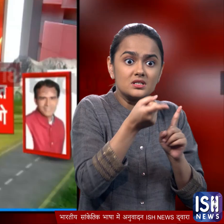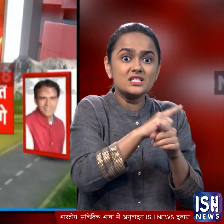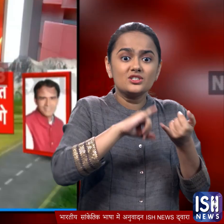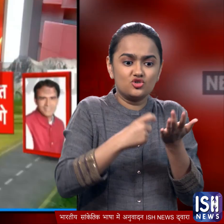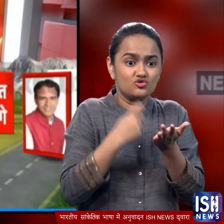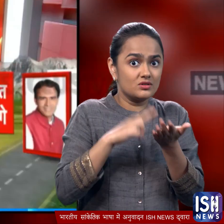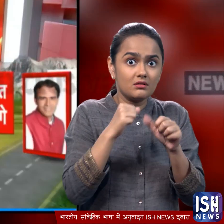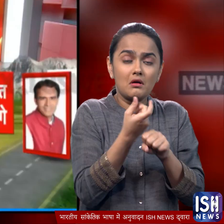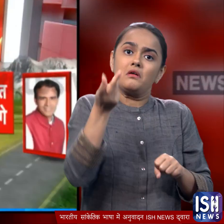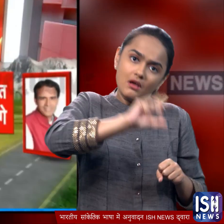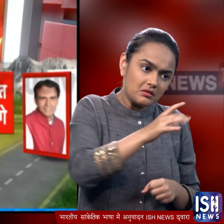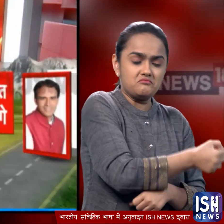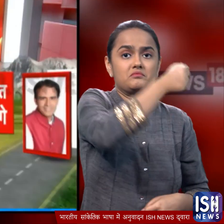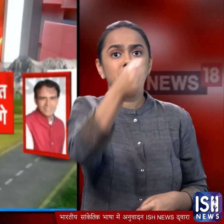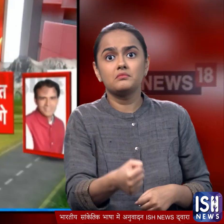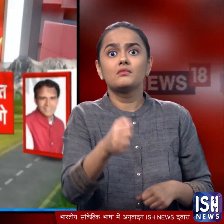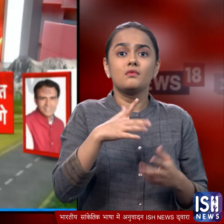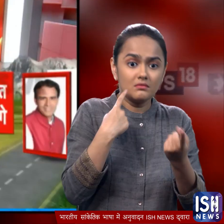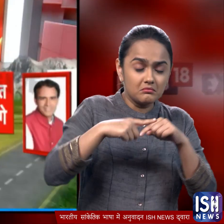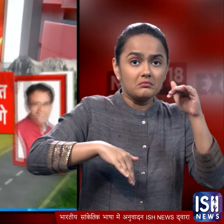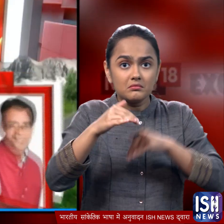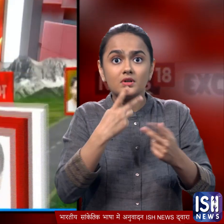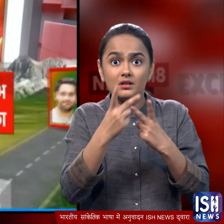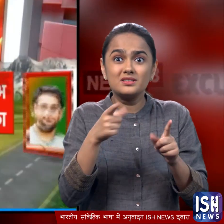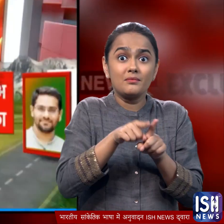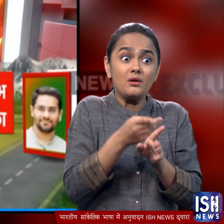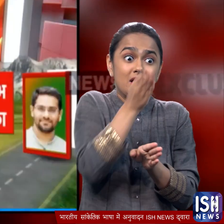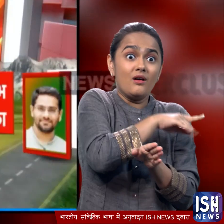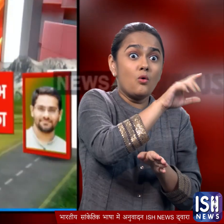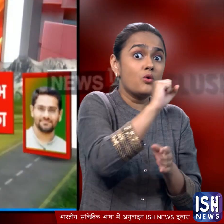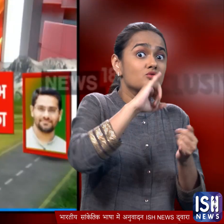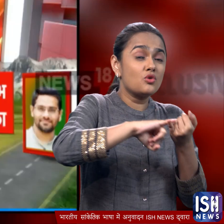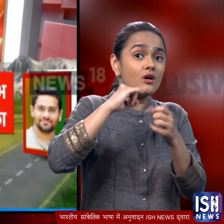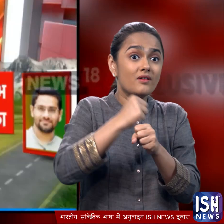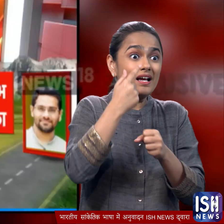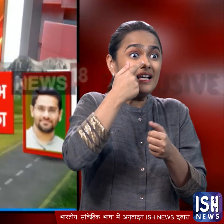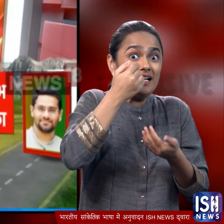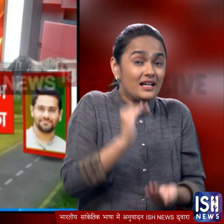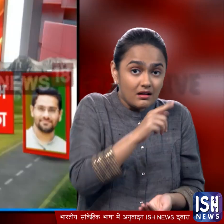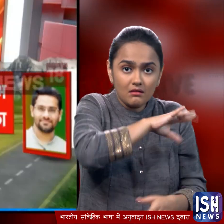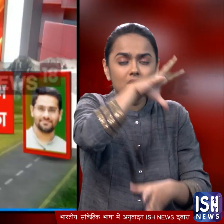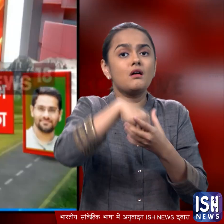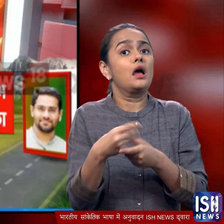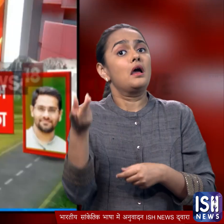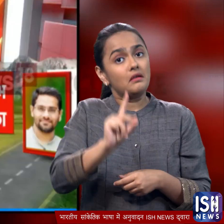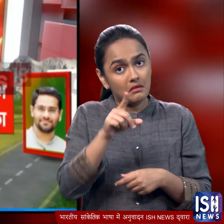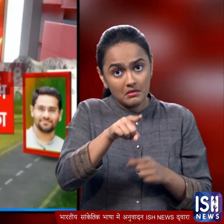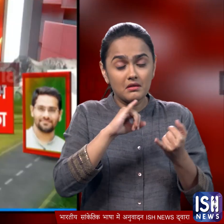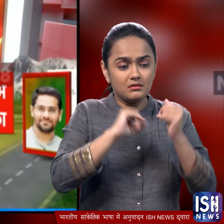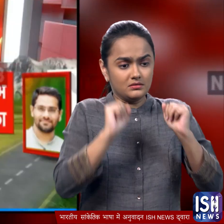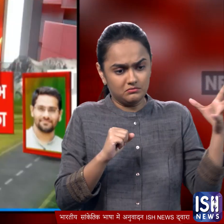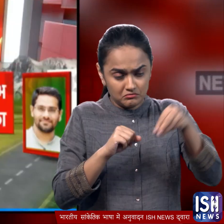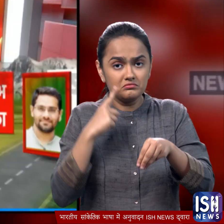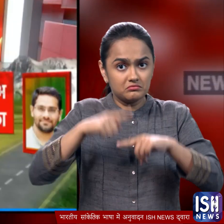से दोबारा चुनावी मैदान में उतारा गया और पूर्व सीएम विजय बहुगुणा के बेटे सौरभ बहुगुणा को भी एक बार फिर उनकी